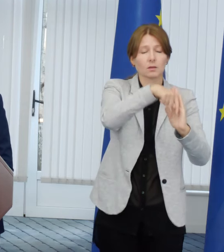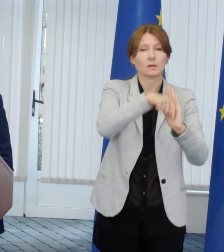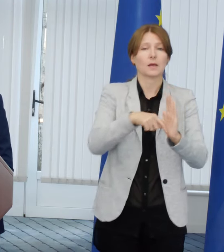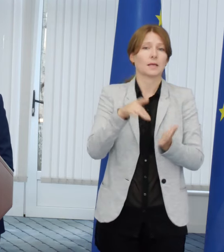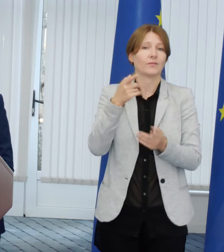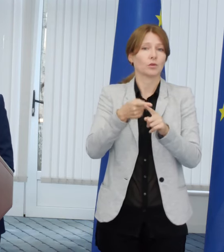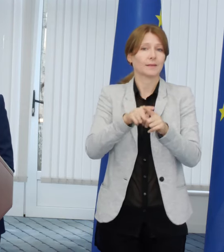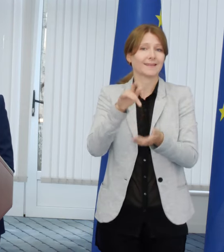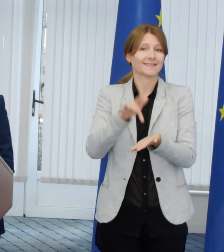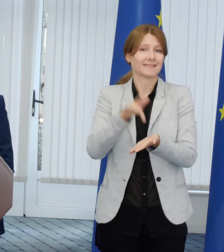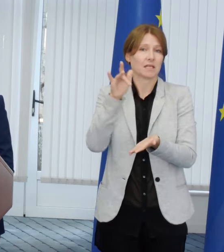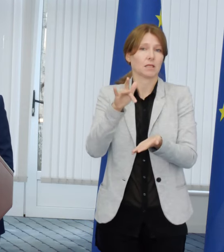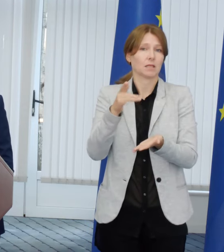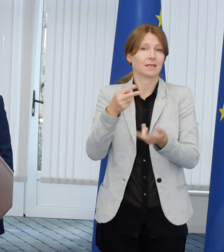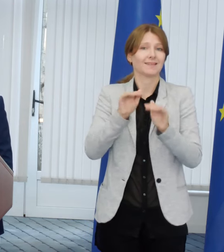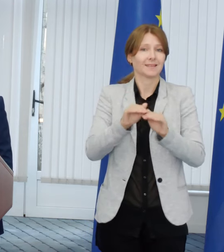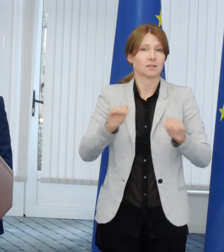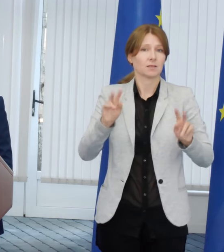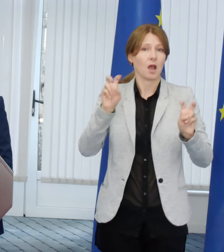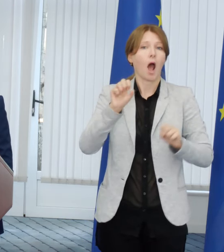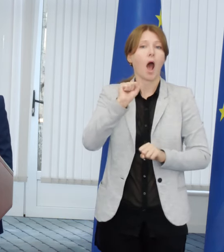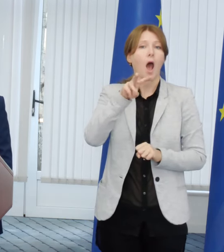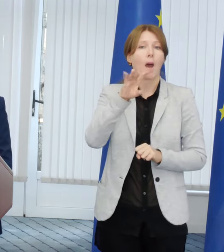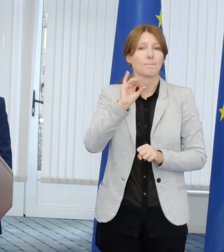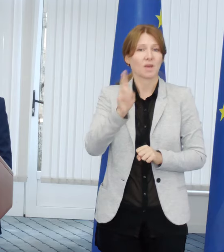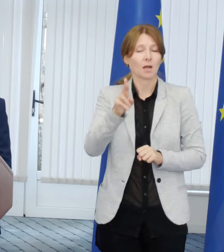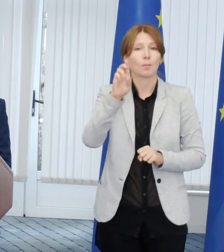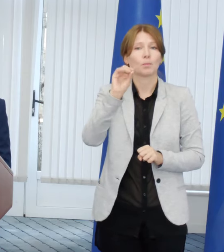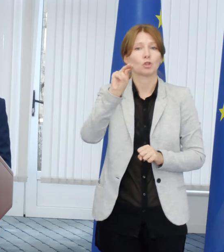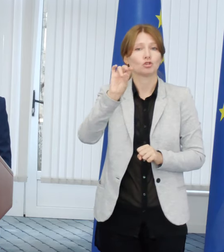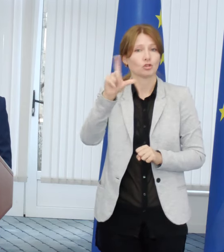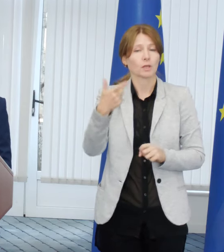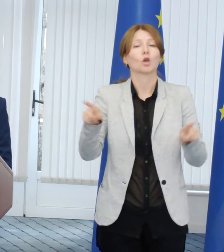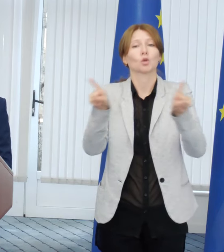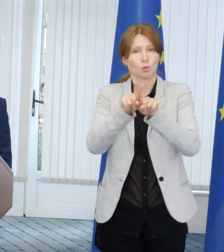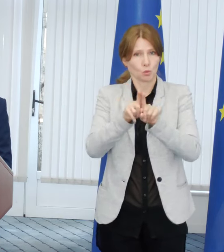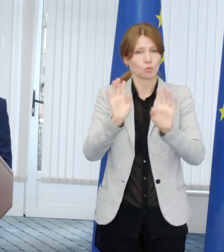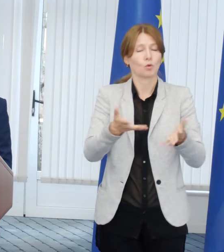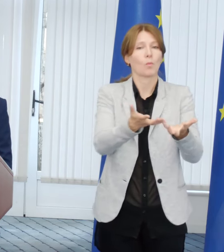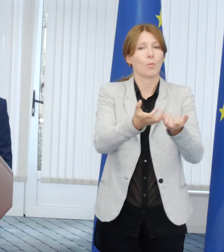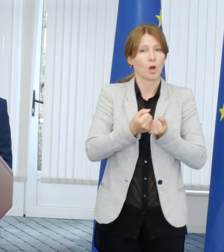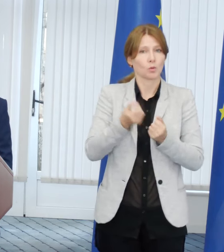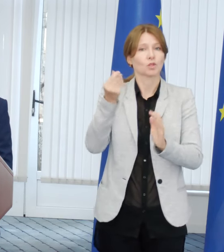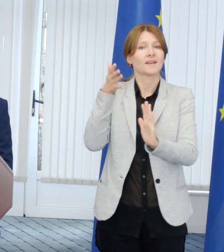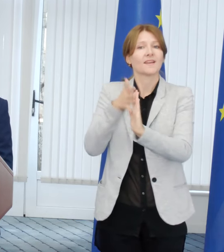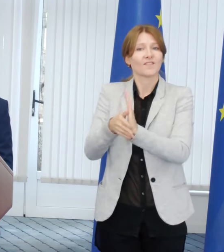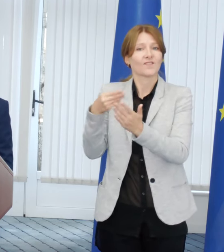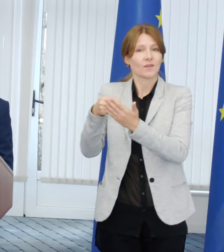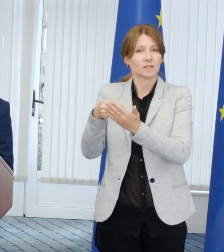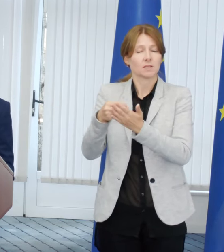de plasament pentru copii amic din Briceni, la fel, va beneficia de o investiție